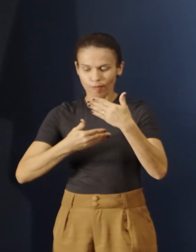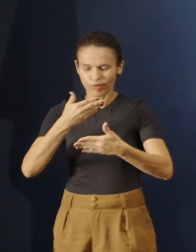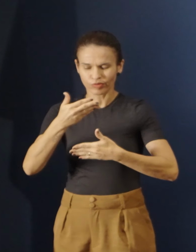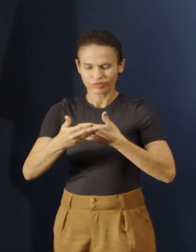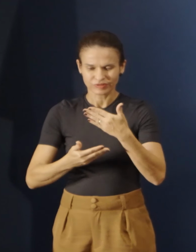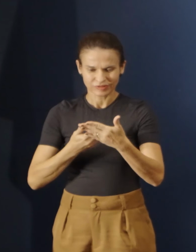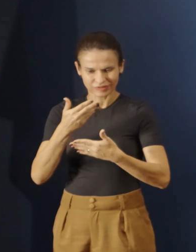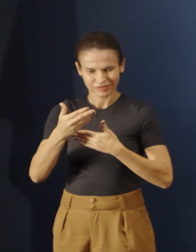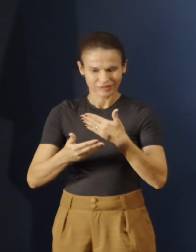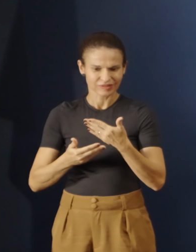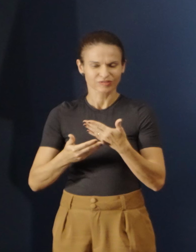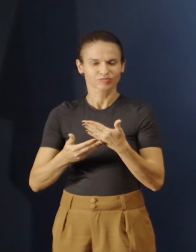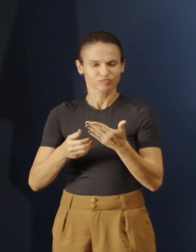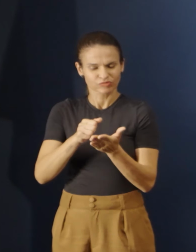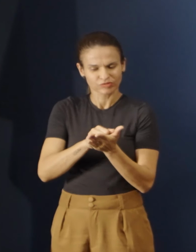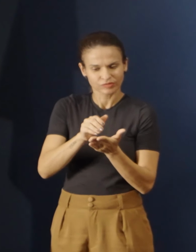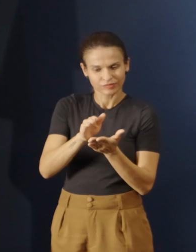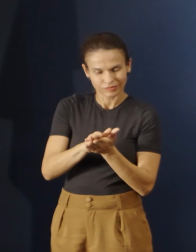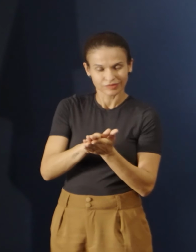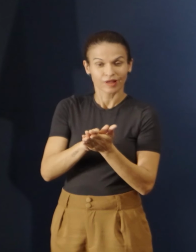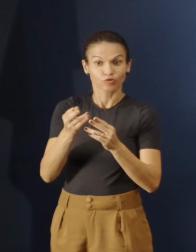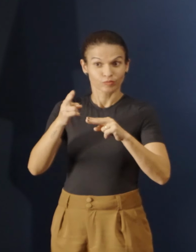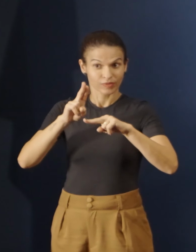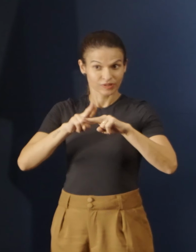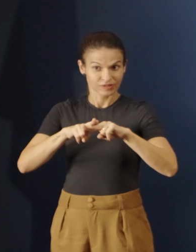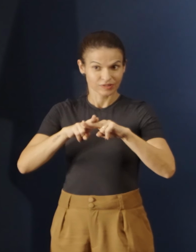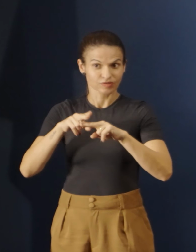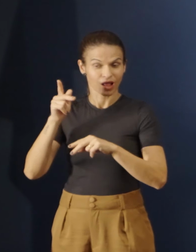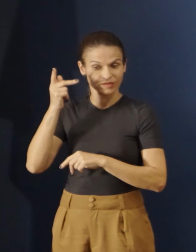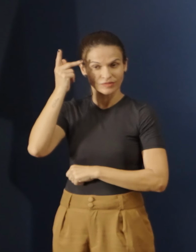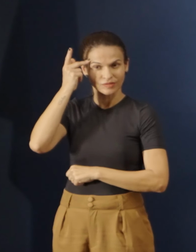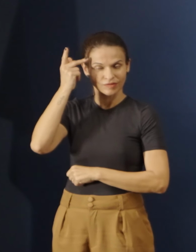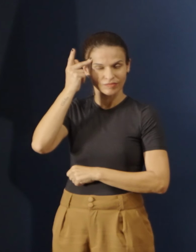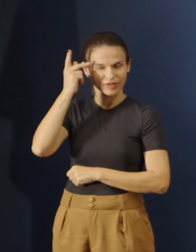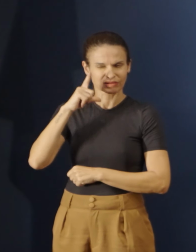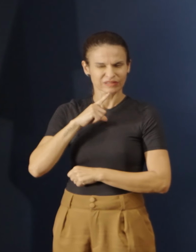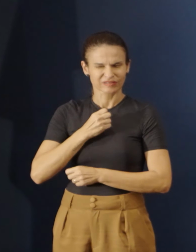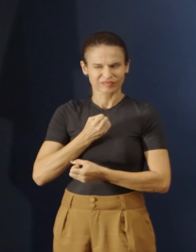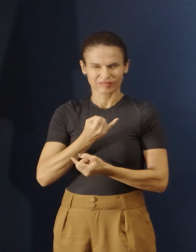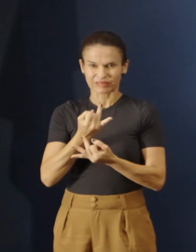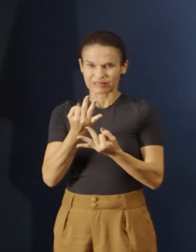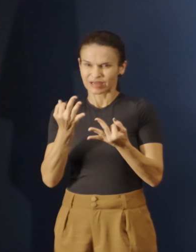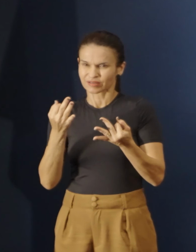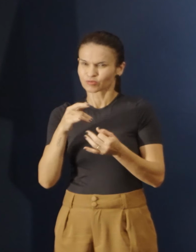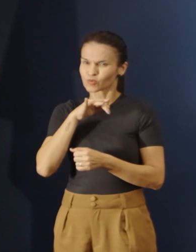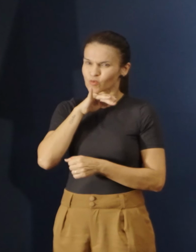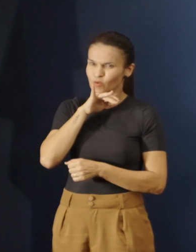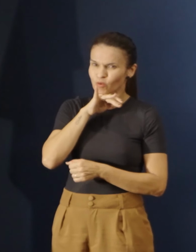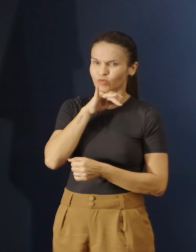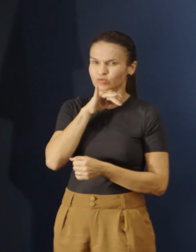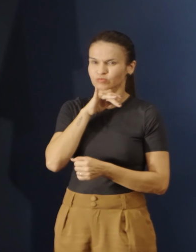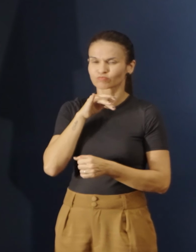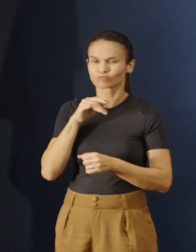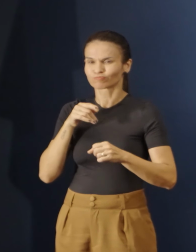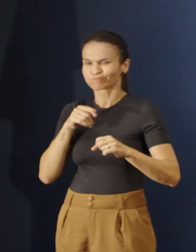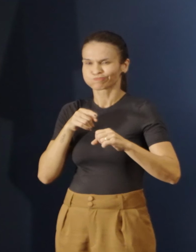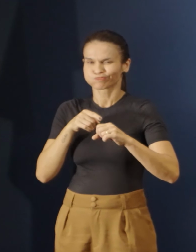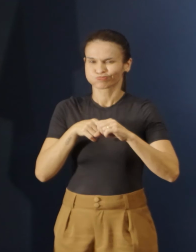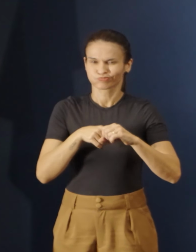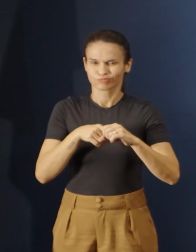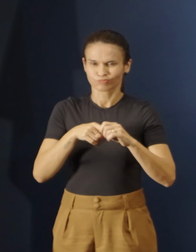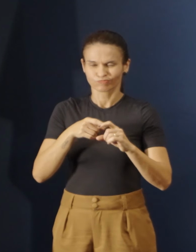dos presos religiosos no presídio Tiradentes. E das coisas mais tenebrosas que eram os estupros coletivos.